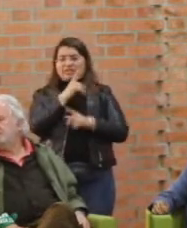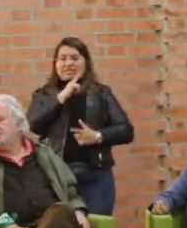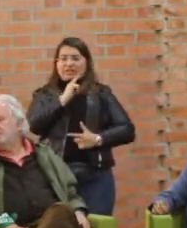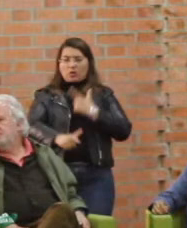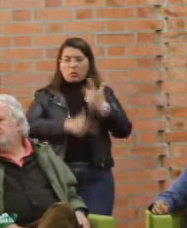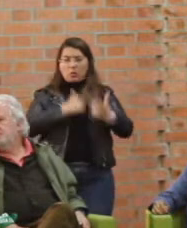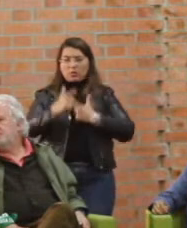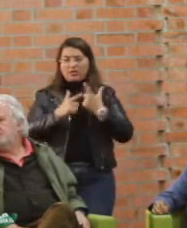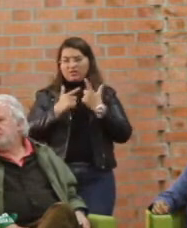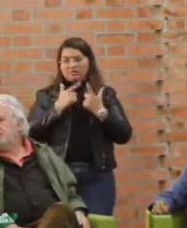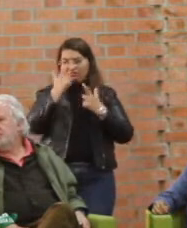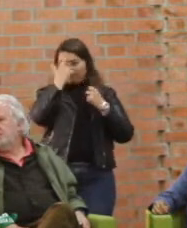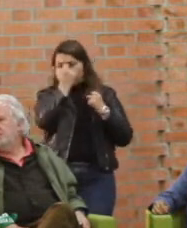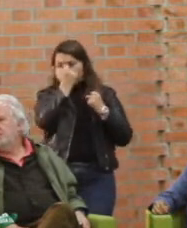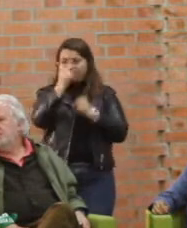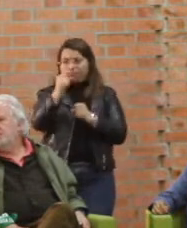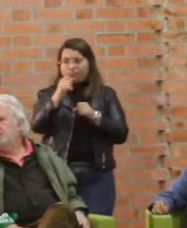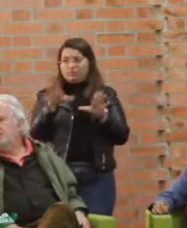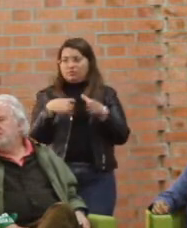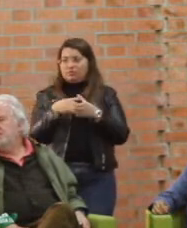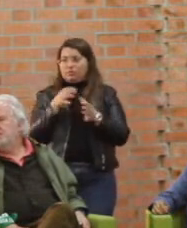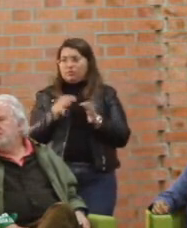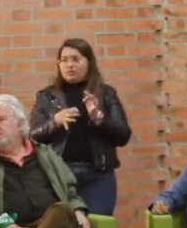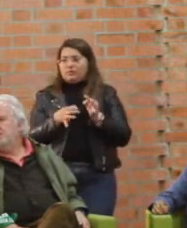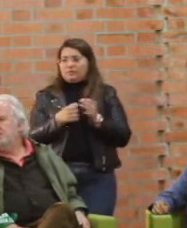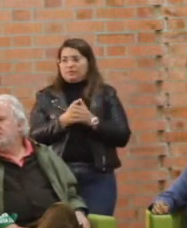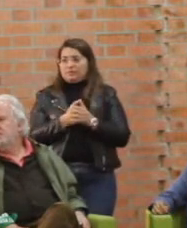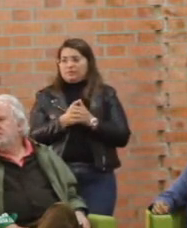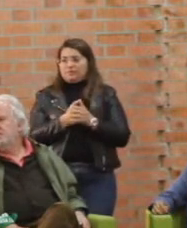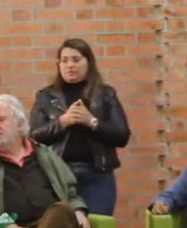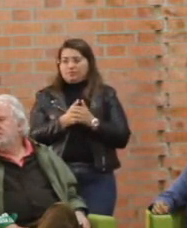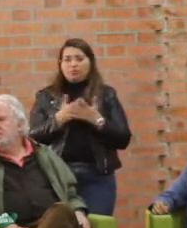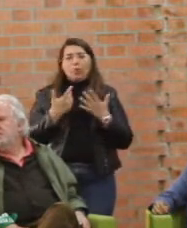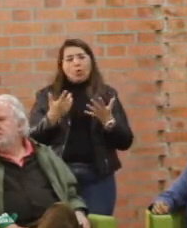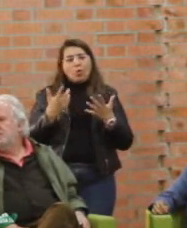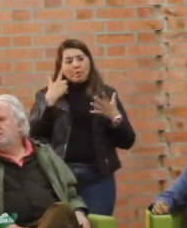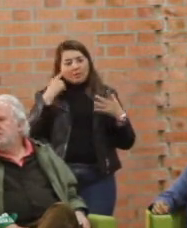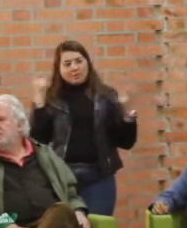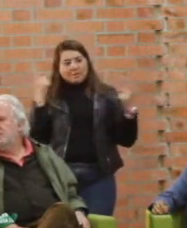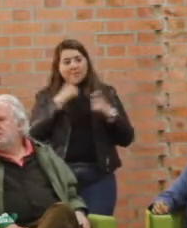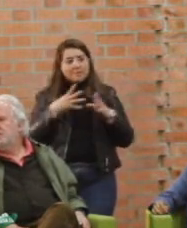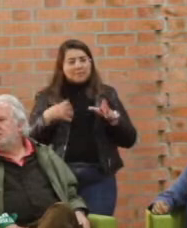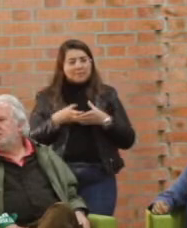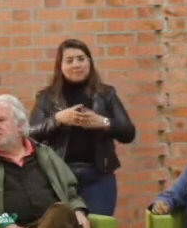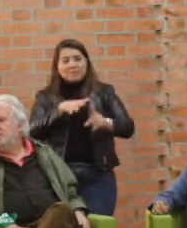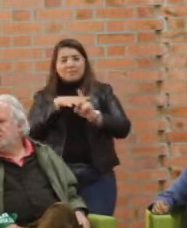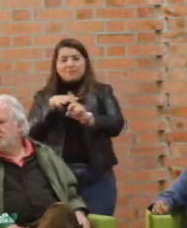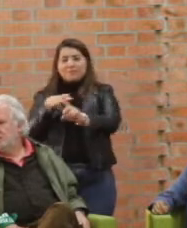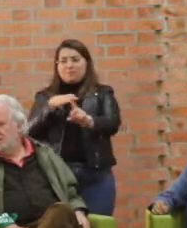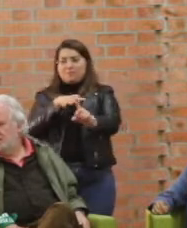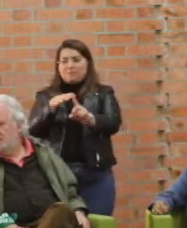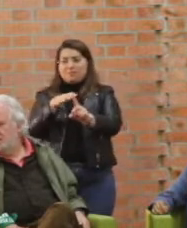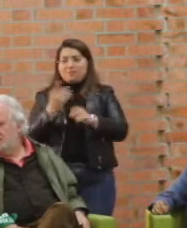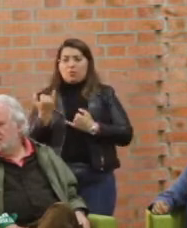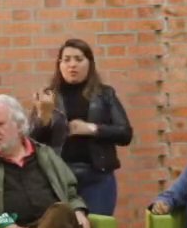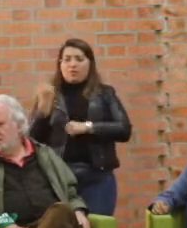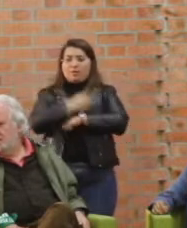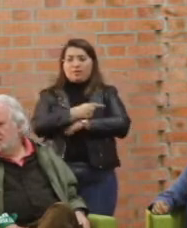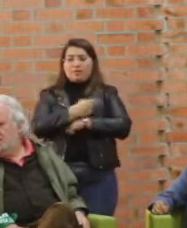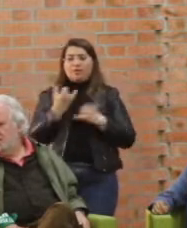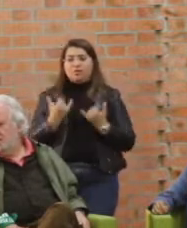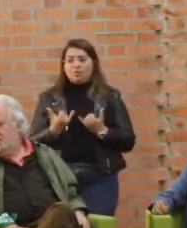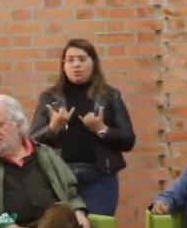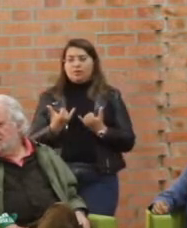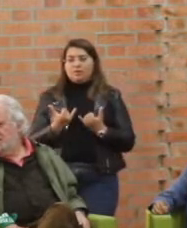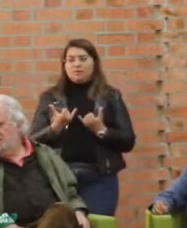irreverente de Lucy avalando lo que significa ser irreverente hoy en día y que